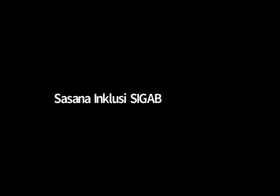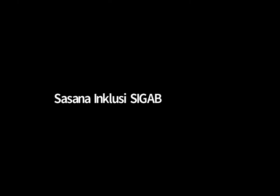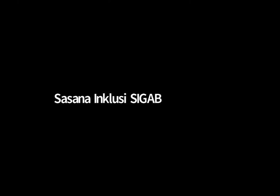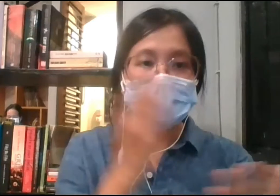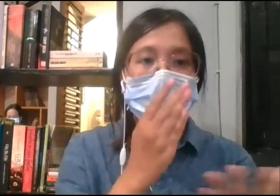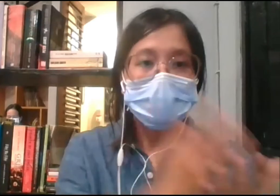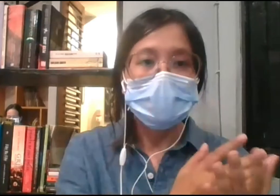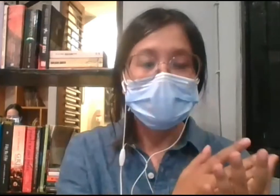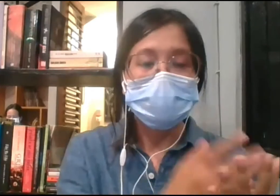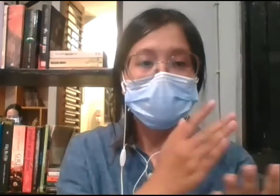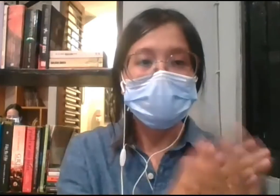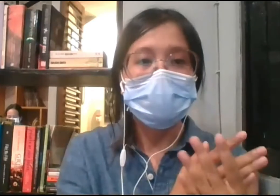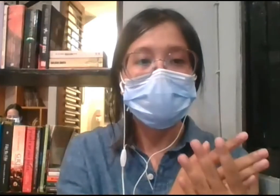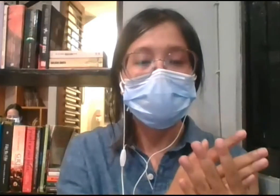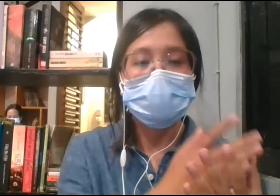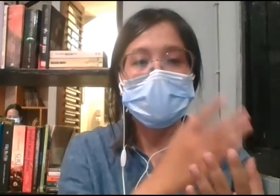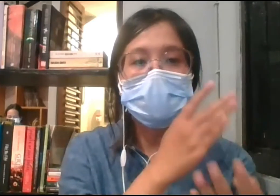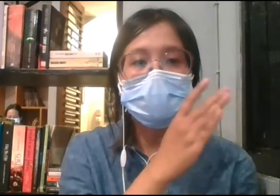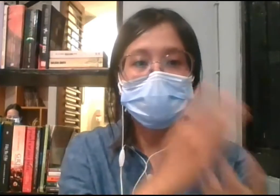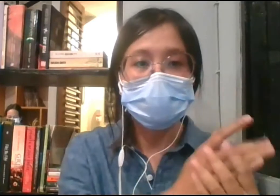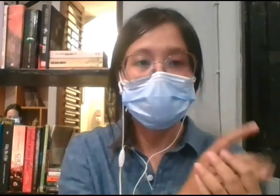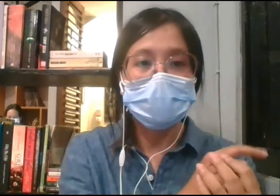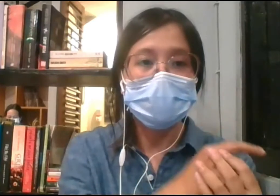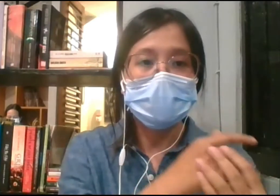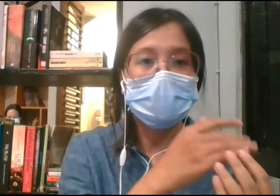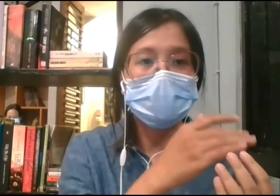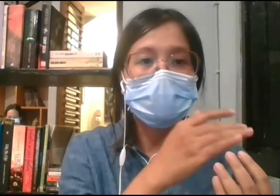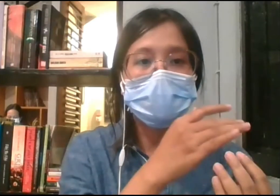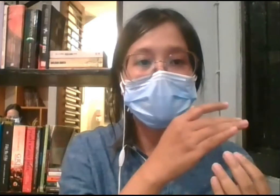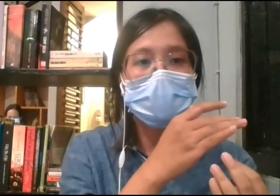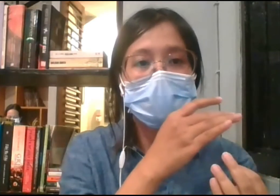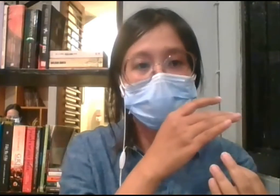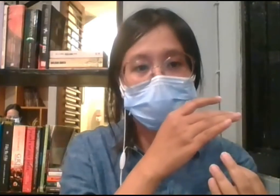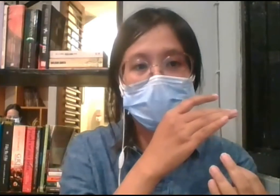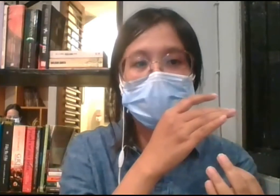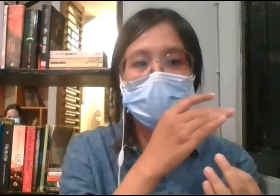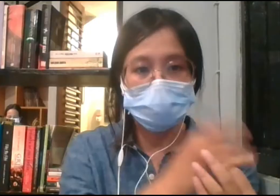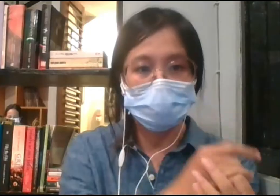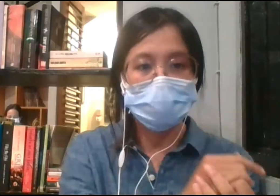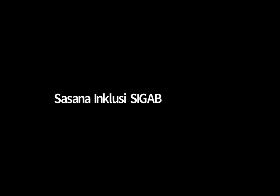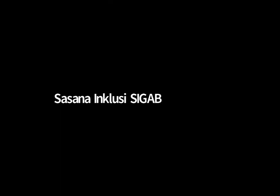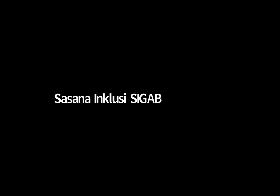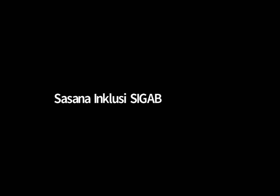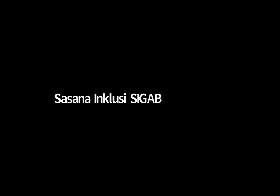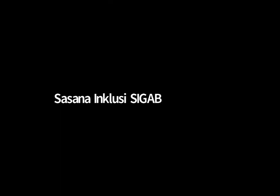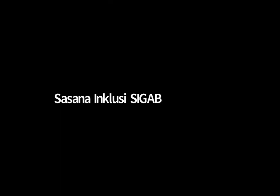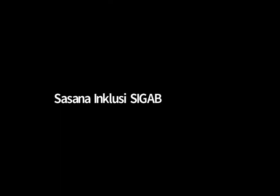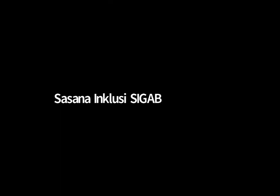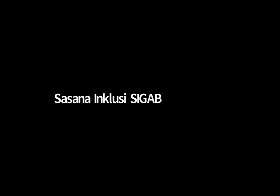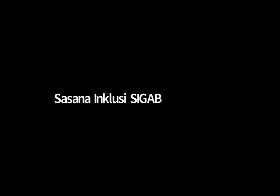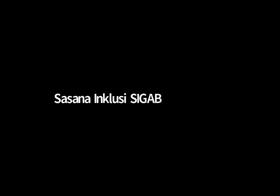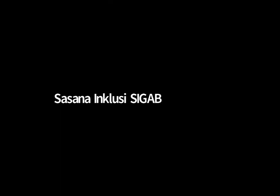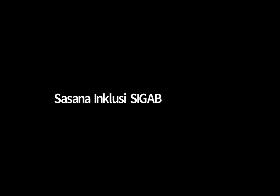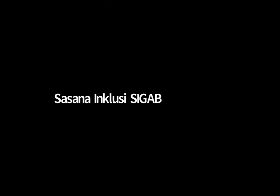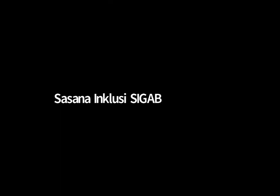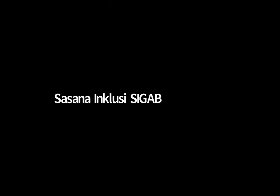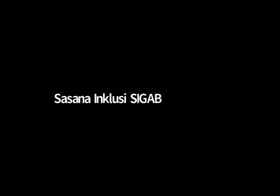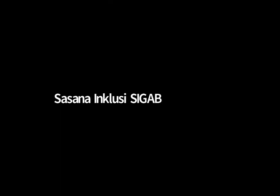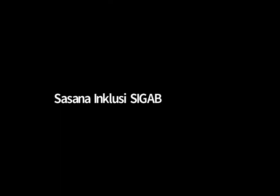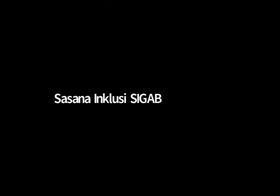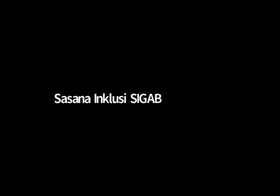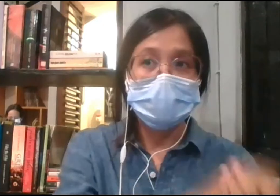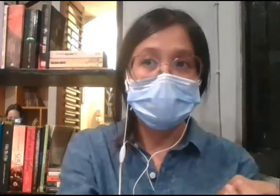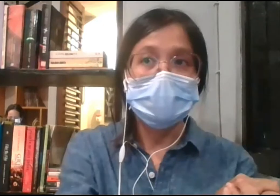Jadi salah satu caranya itu ya, satu, bahan yang cukup, perolehan bahan liputan yang cukup. Bahan liputan yang cukup